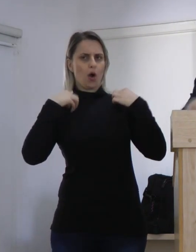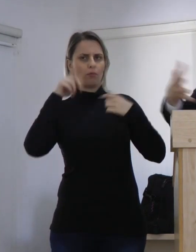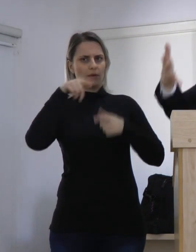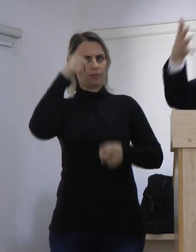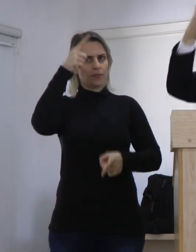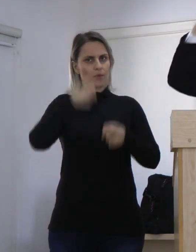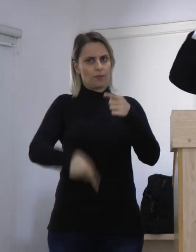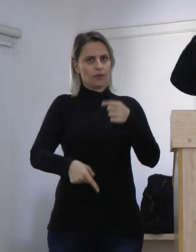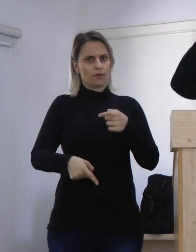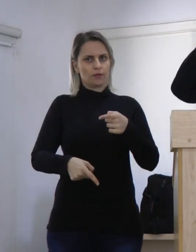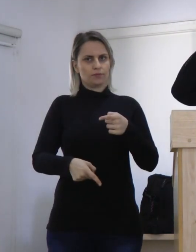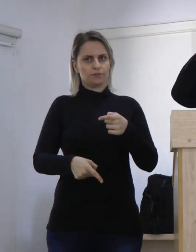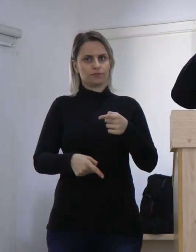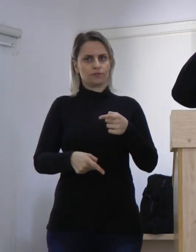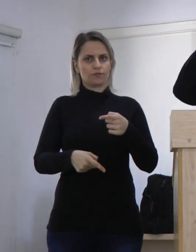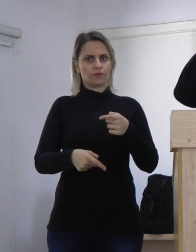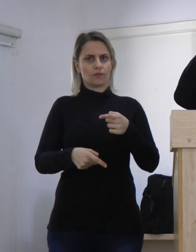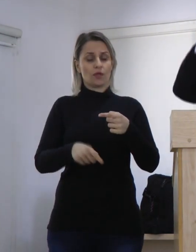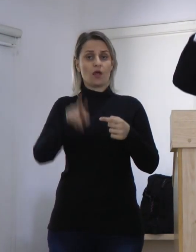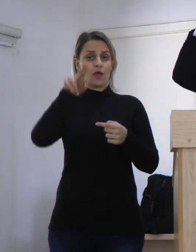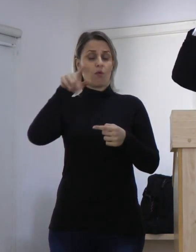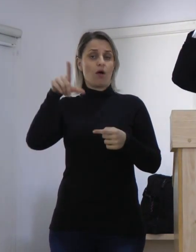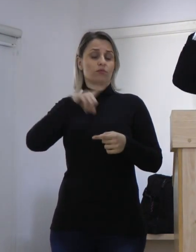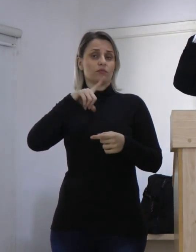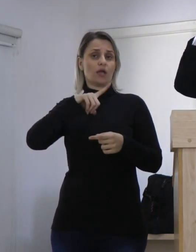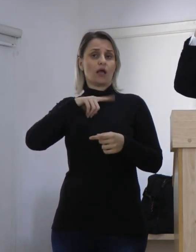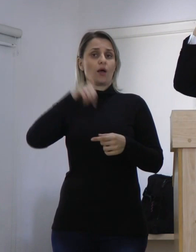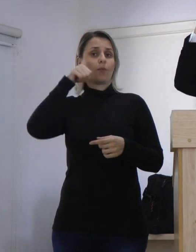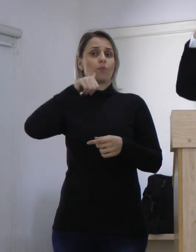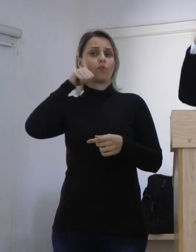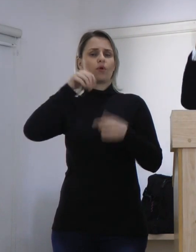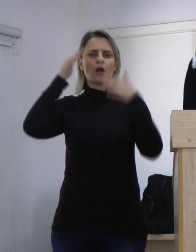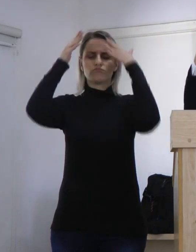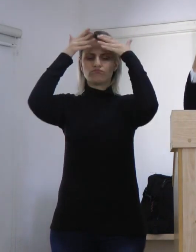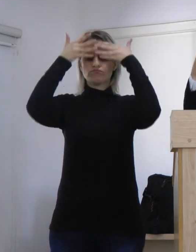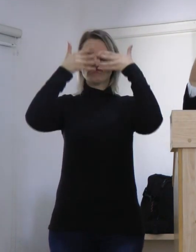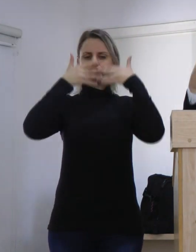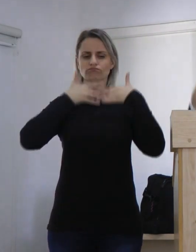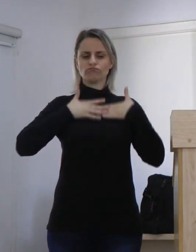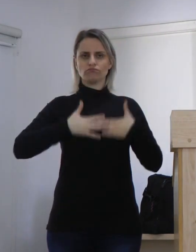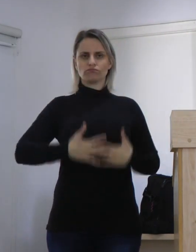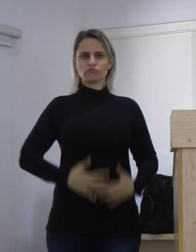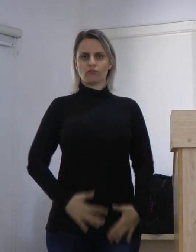ocasião, não é? Até hoje tem a burca, não é? Alguns países as mulheres têm que usar completamente